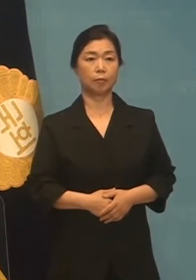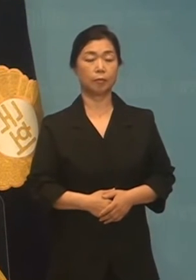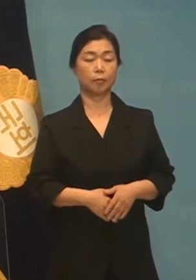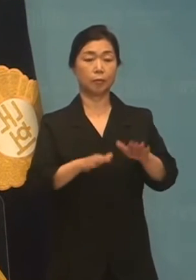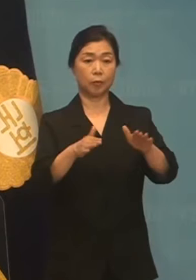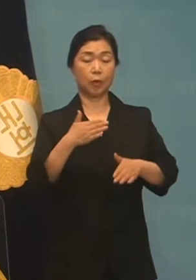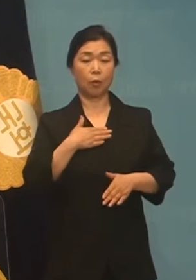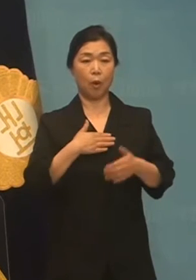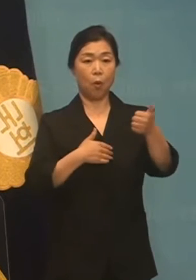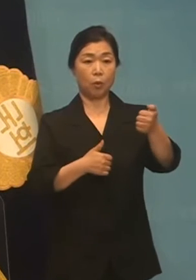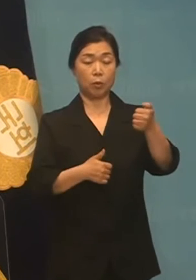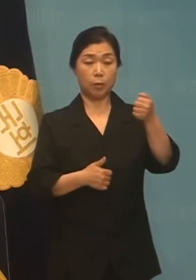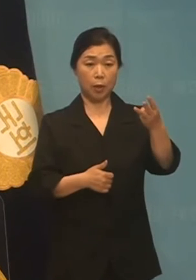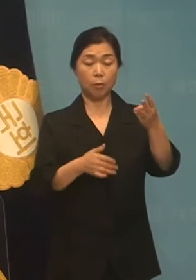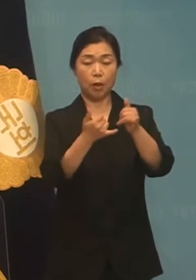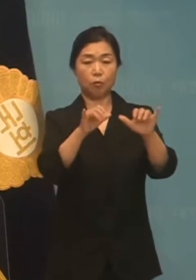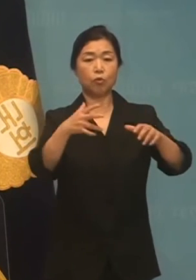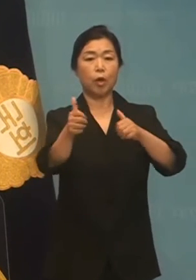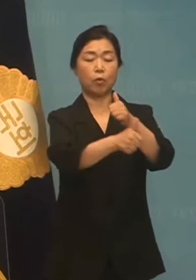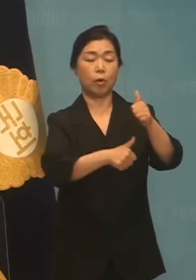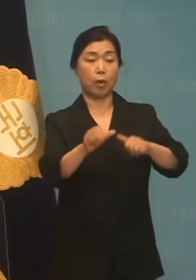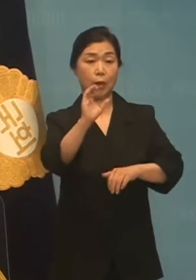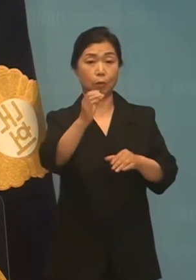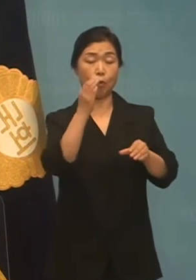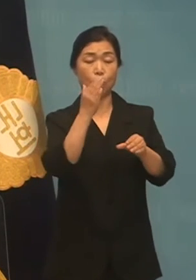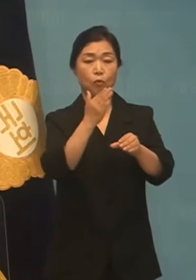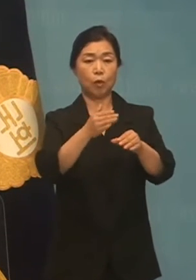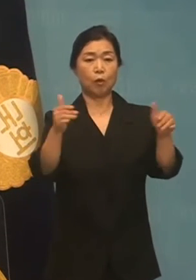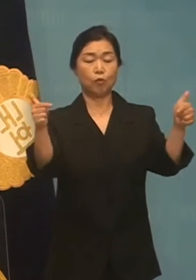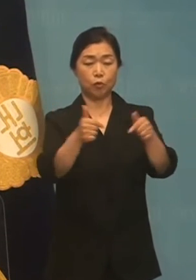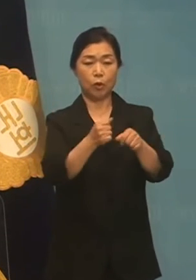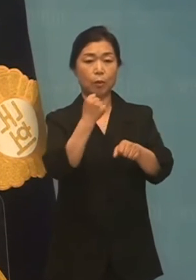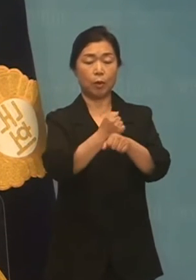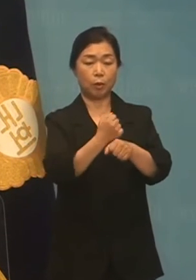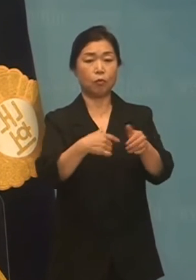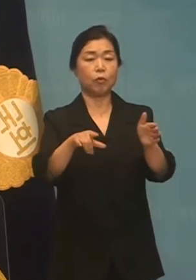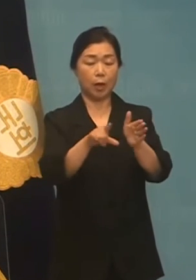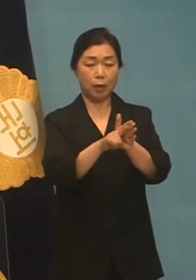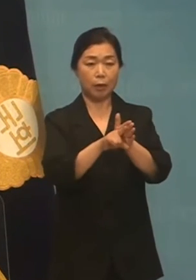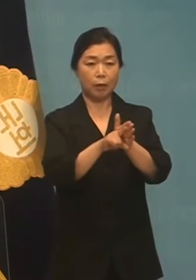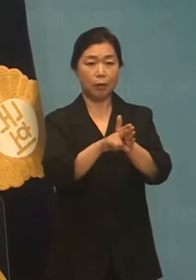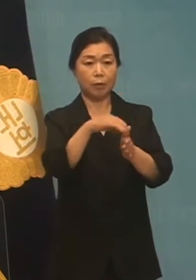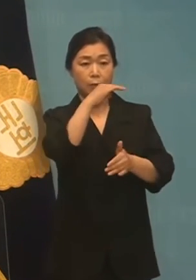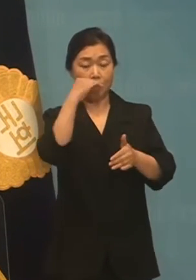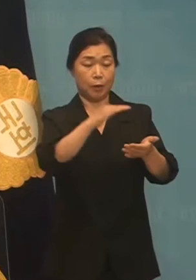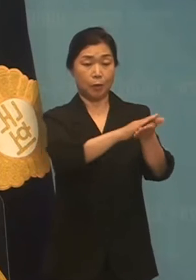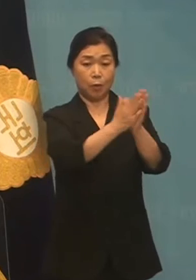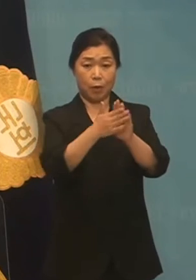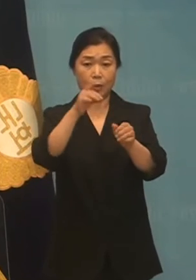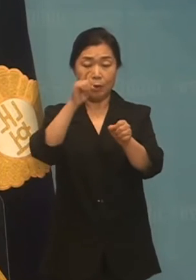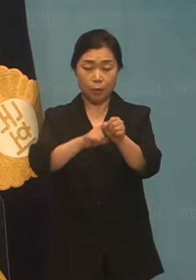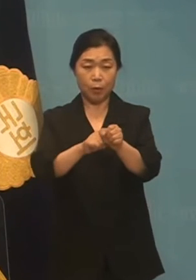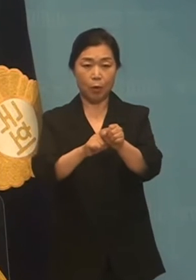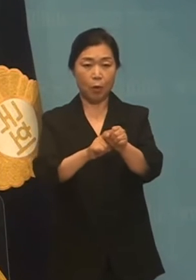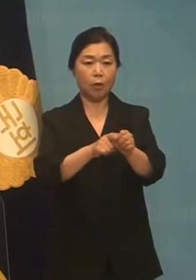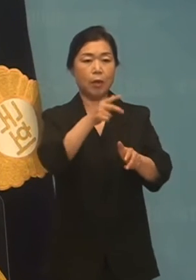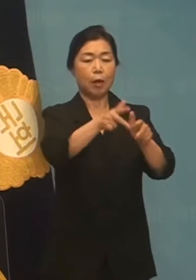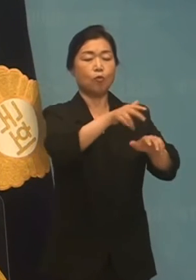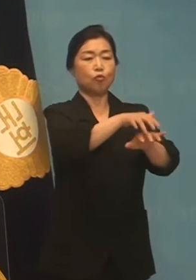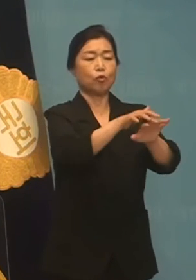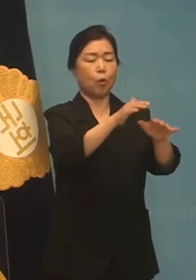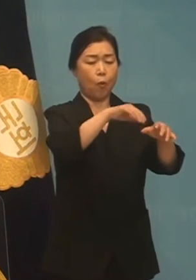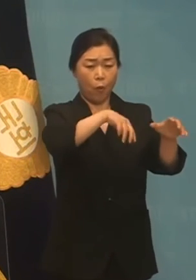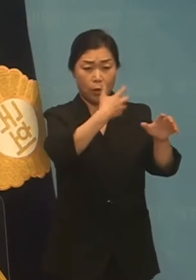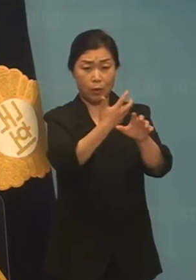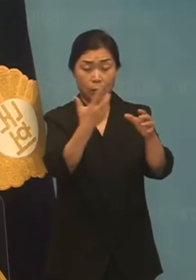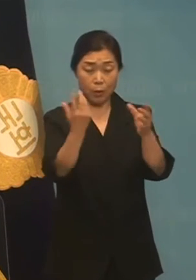오늘 저와 53명의 국회의원들은 탄소중립 디지털 경제로의 정의로운 전환을 실현하기 위해 산업구조 전환에